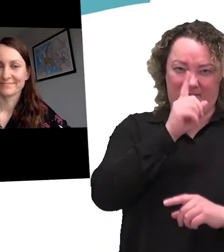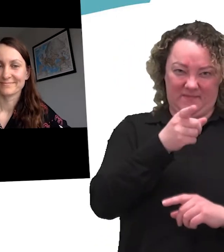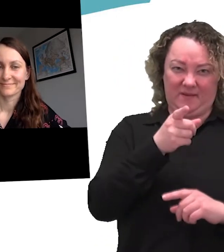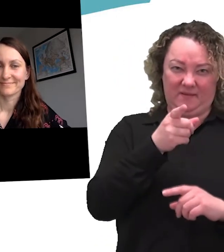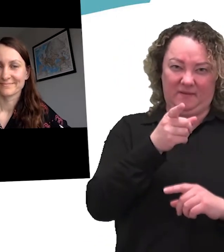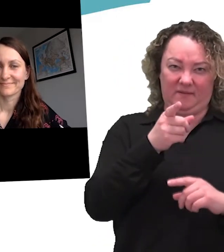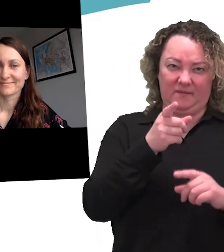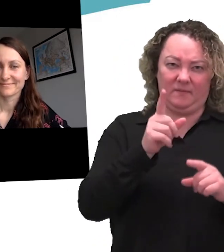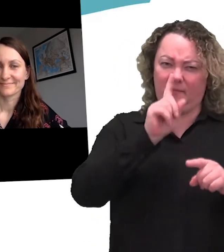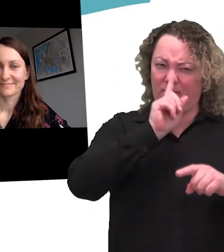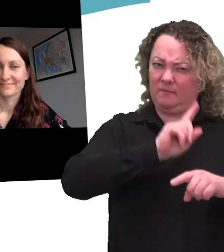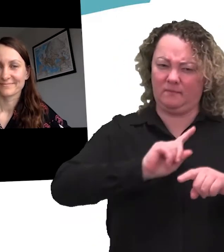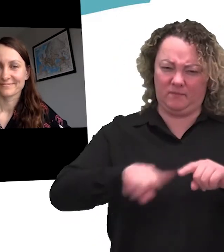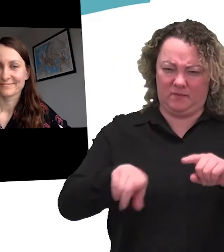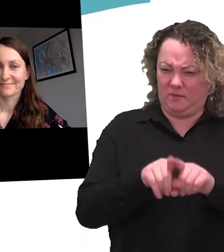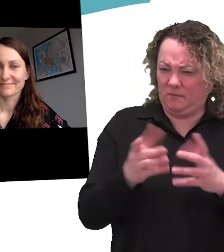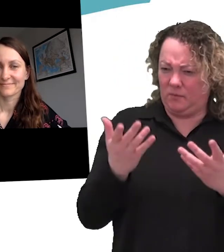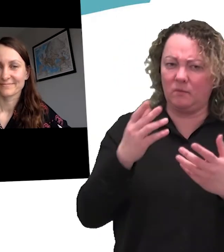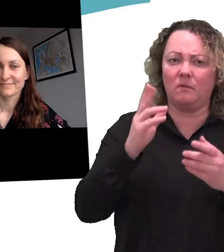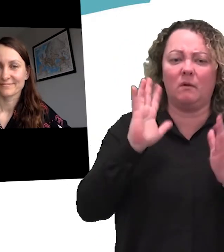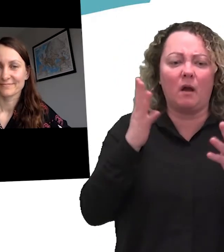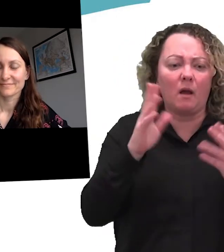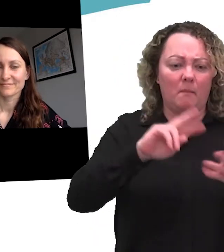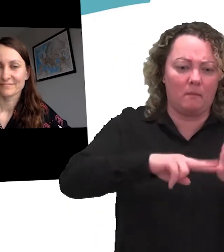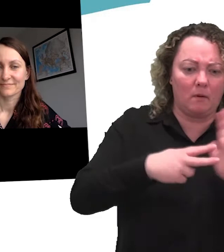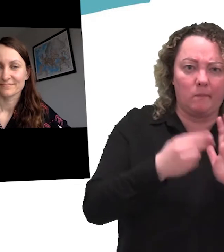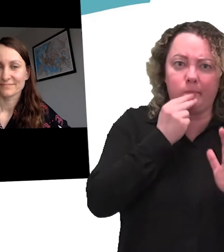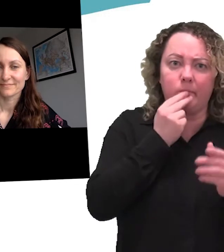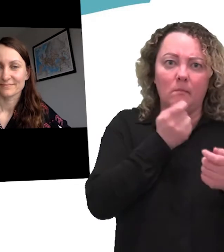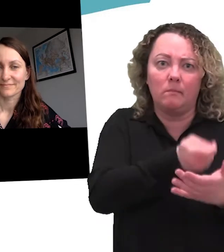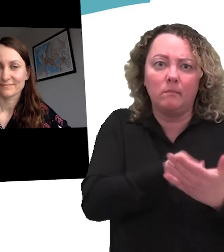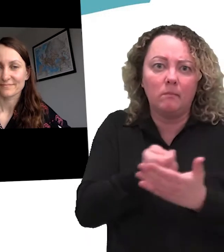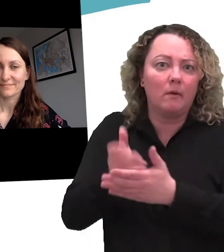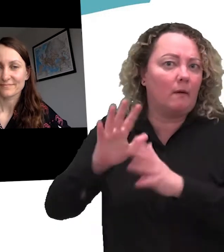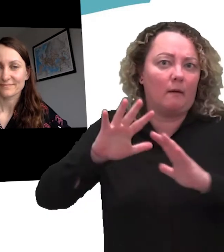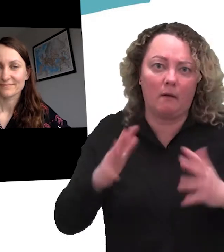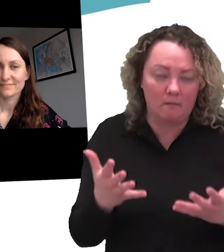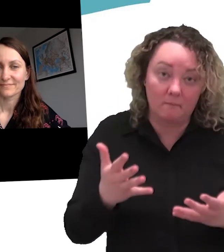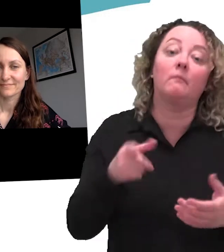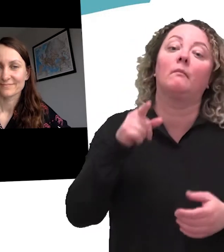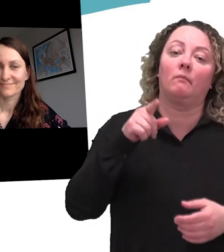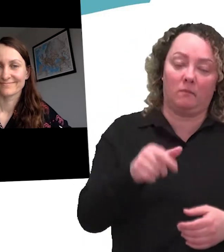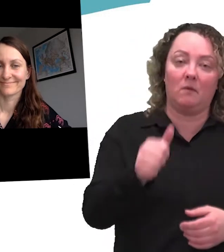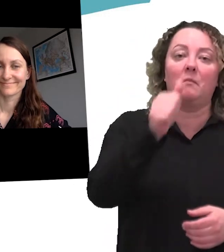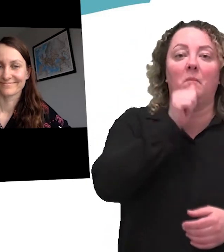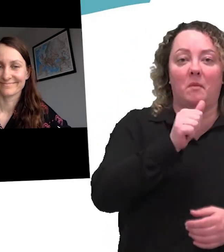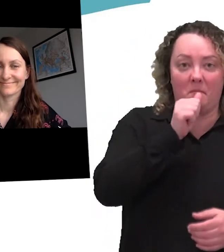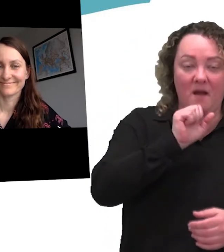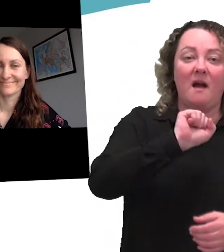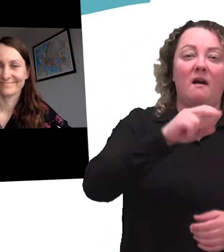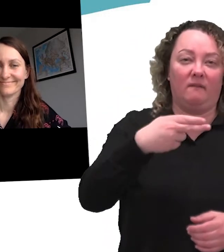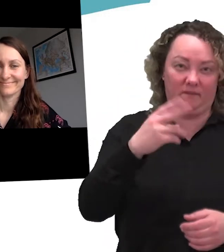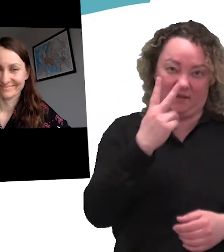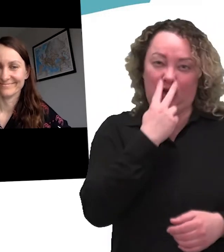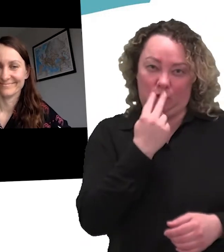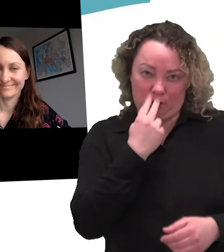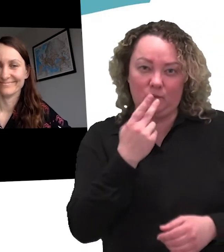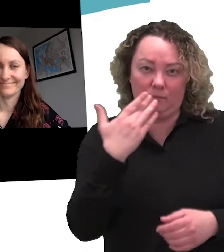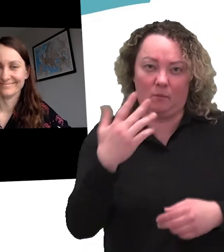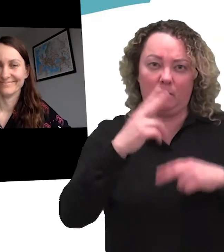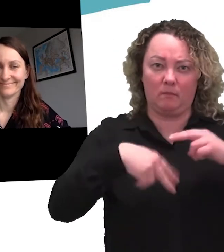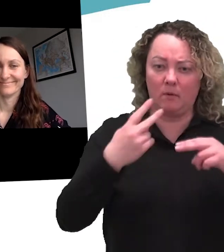plano tiek maitinti, tai išviriau tuo avinžirnių makaronų ir sėdėjau galvo, kas dabar bus, nes, na, vaikai,